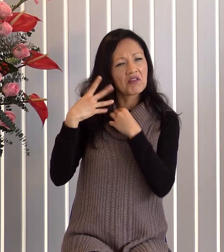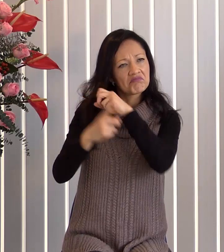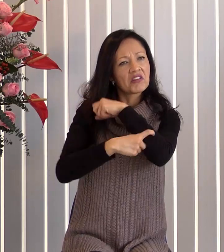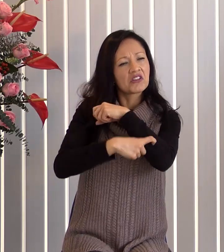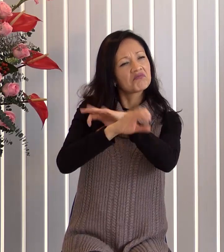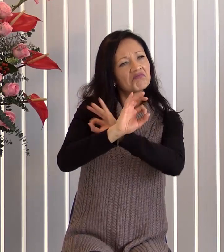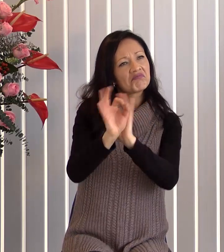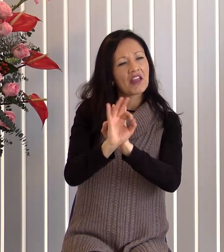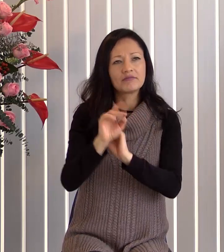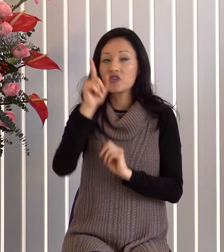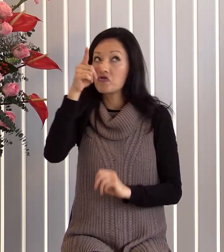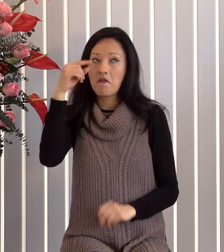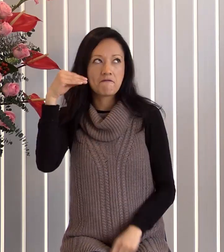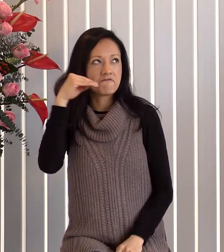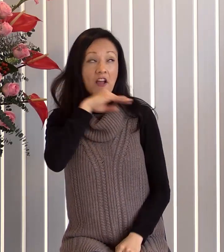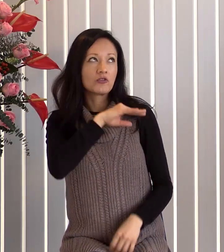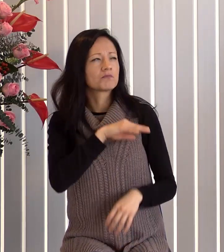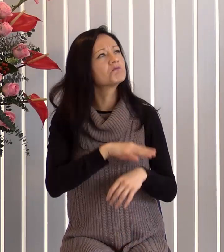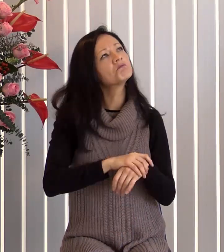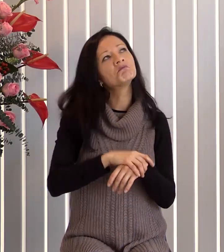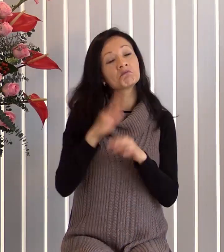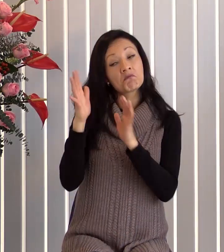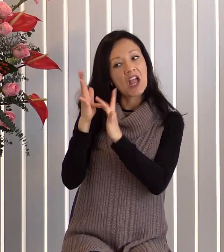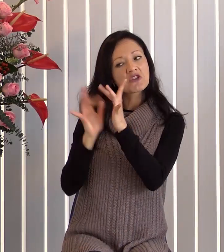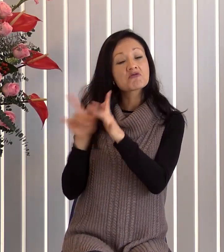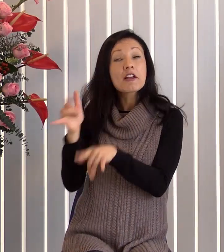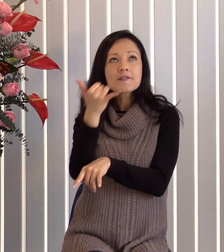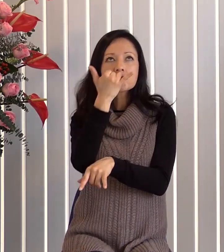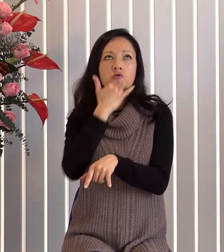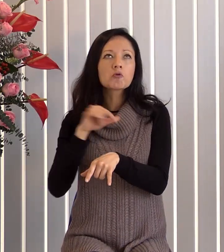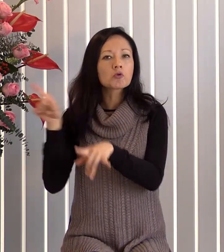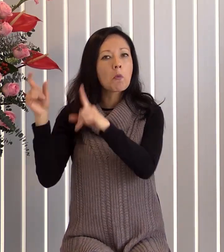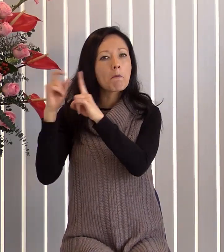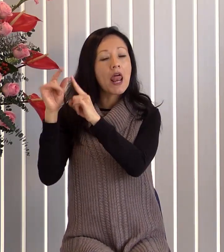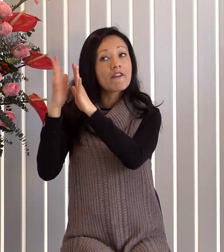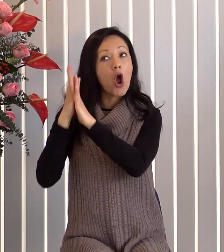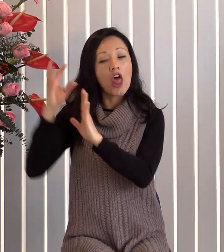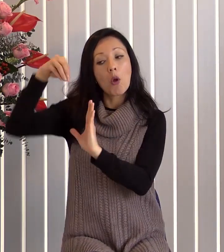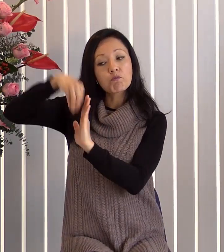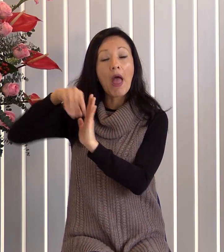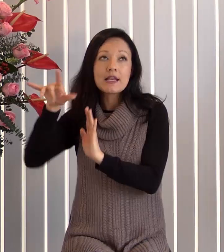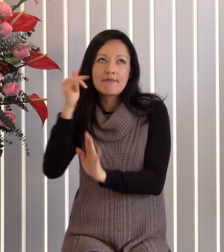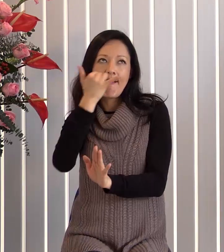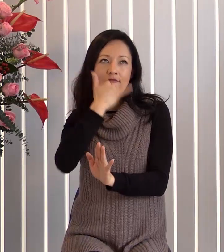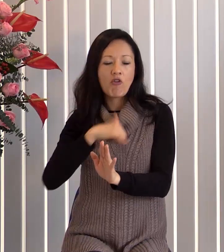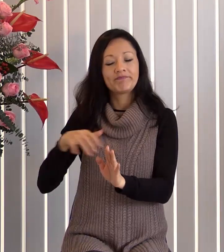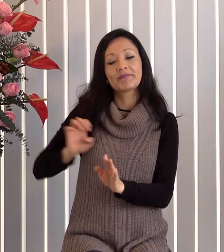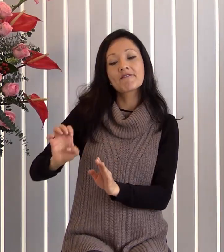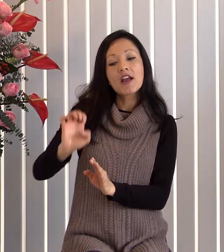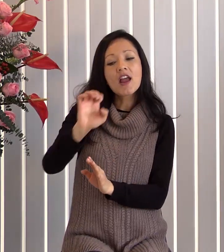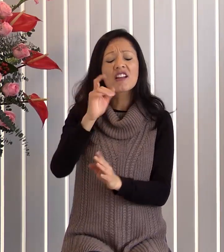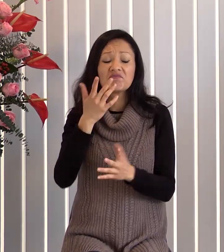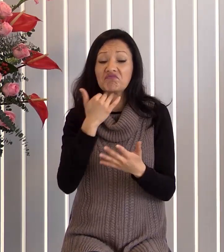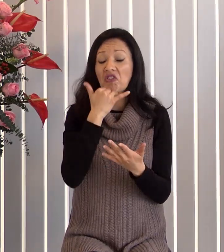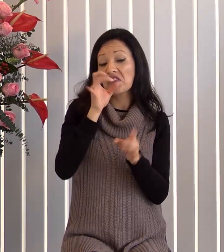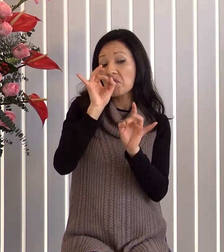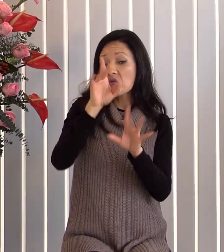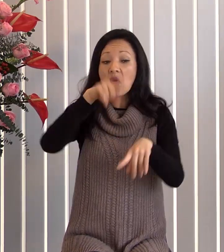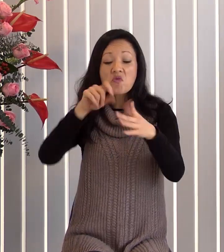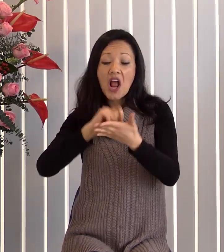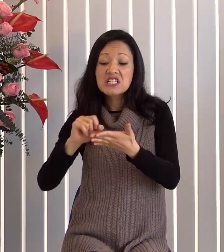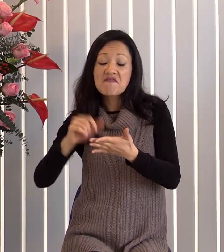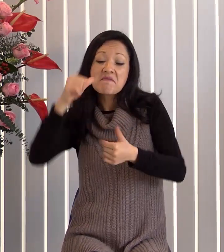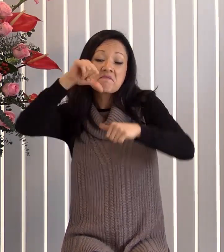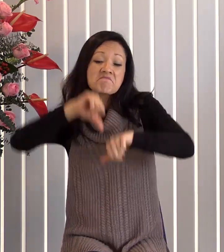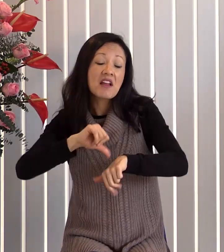tentación. Eso no es verdad. Eso, Jesús se equivocó en los evangelios, se equivocó el traductor, se